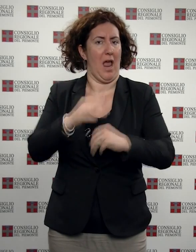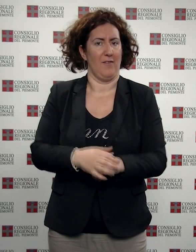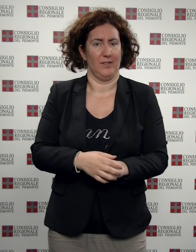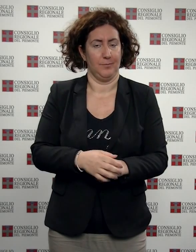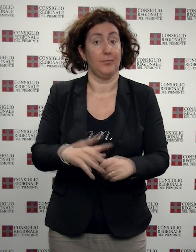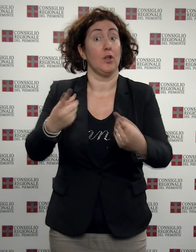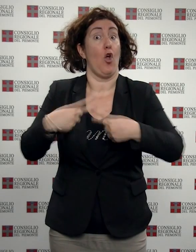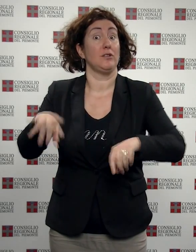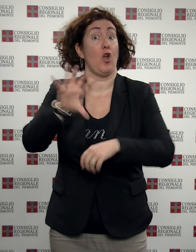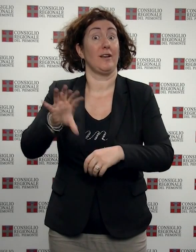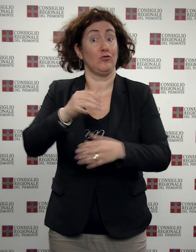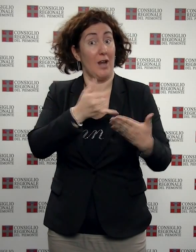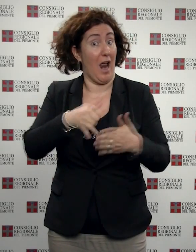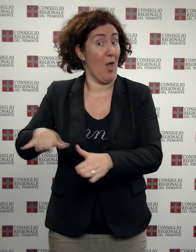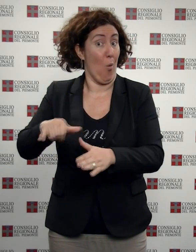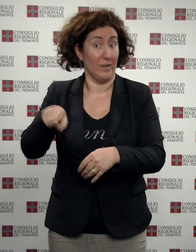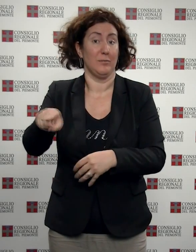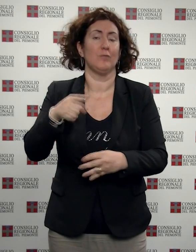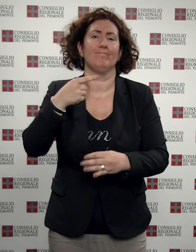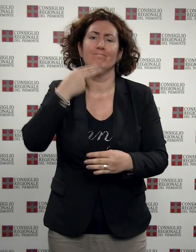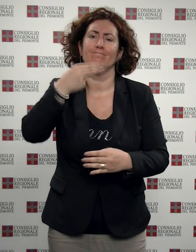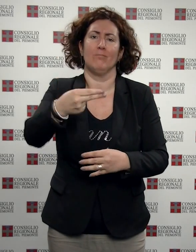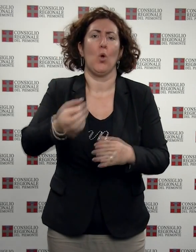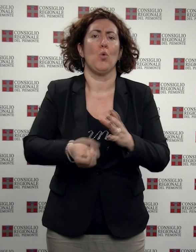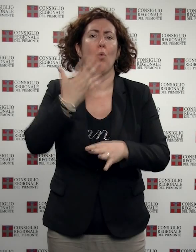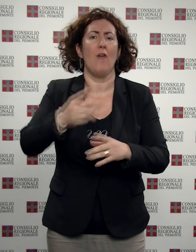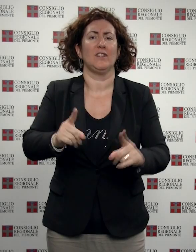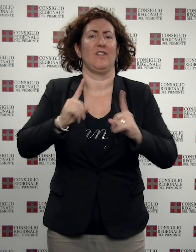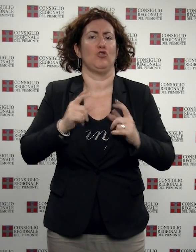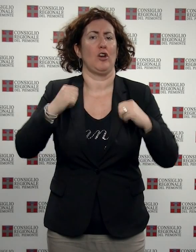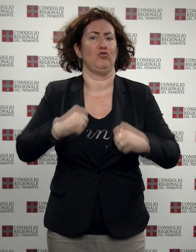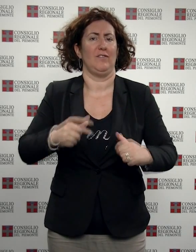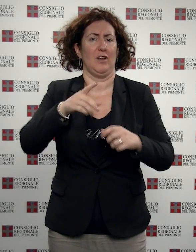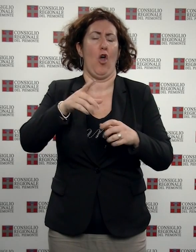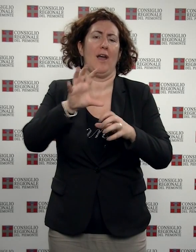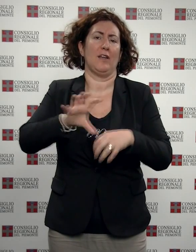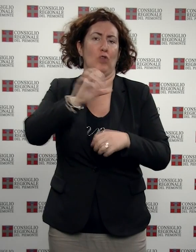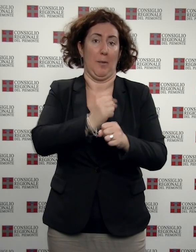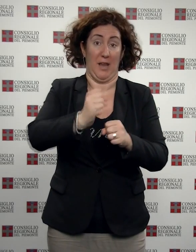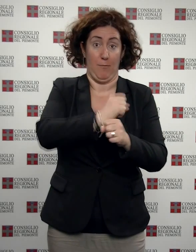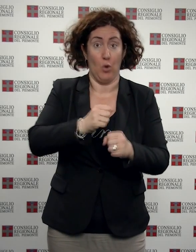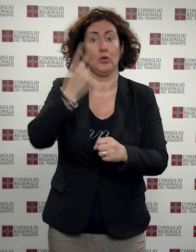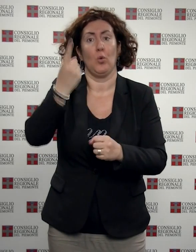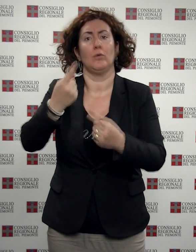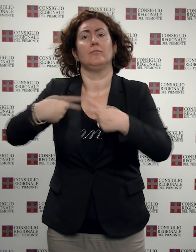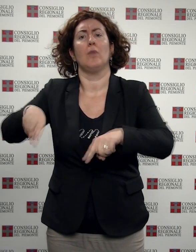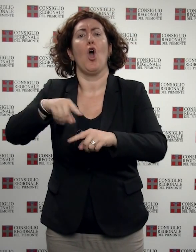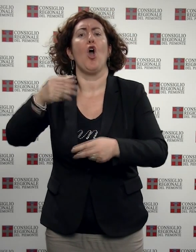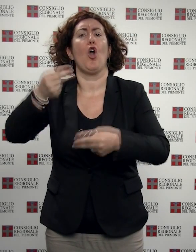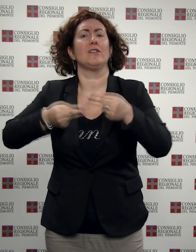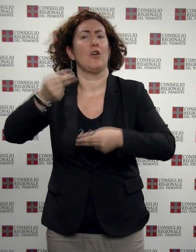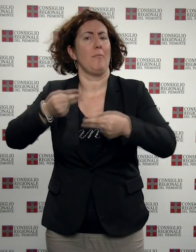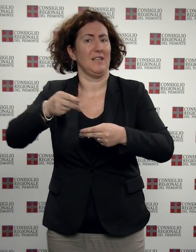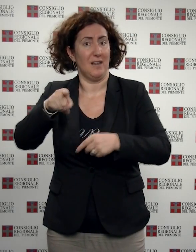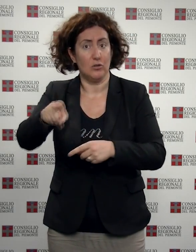ha infine designato il nuovo difensore civico della Regione Piemonte, un componente del Consiglio di amministrazione e un revisore dei conti della